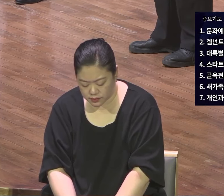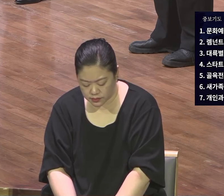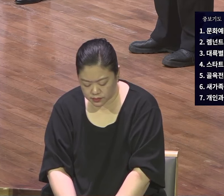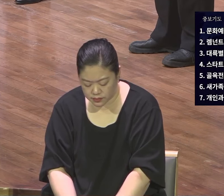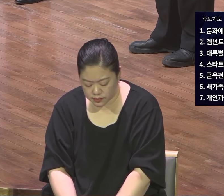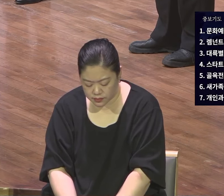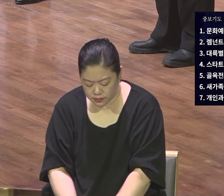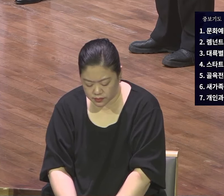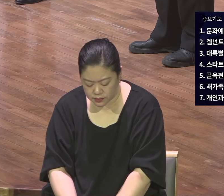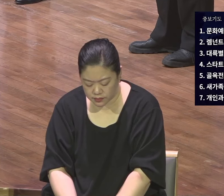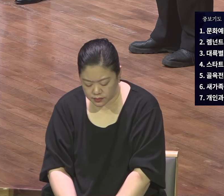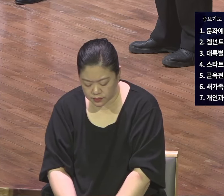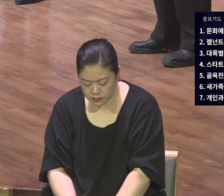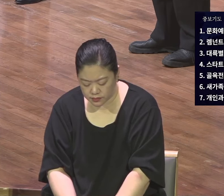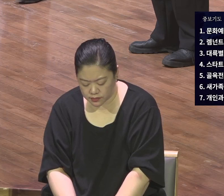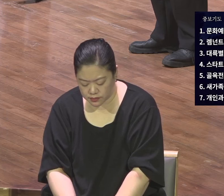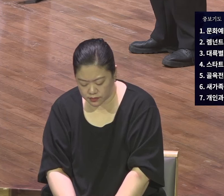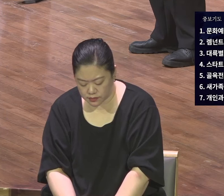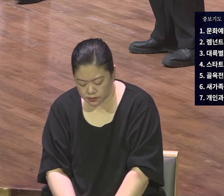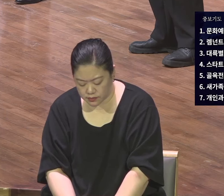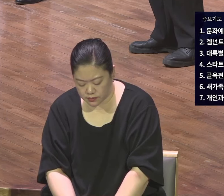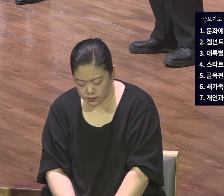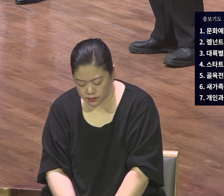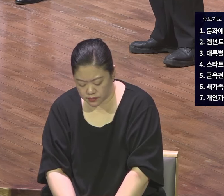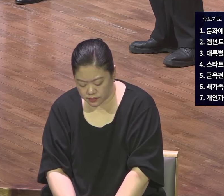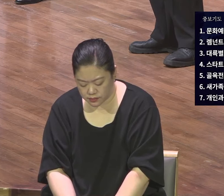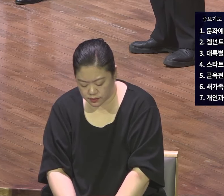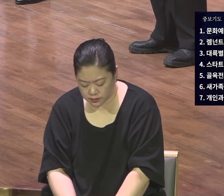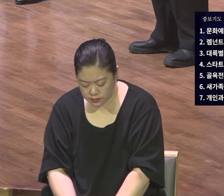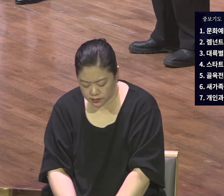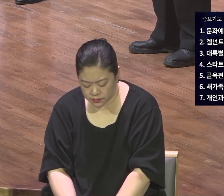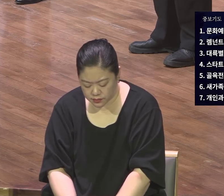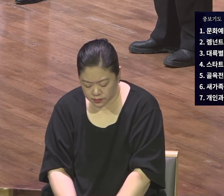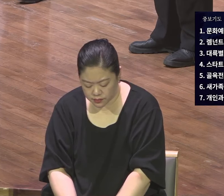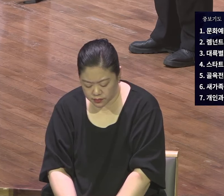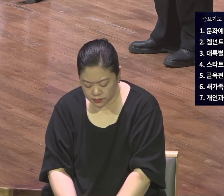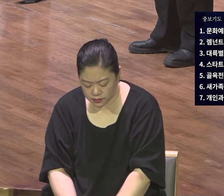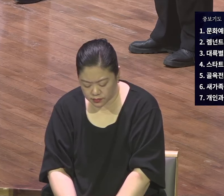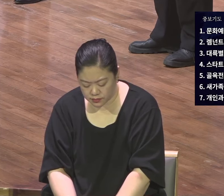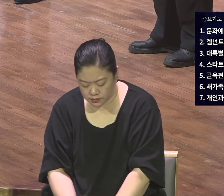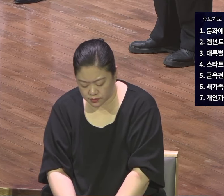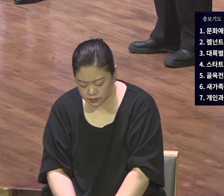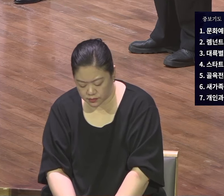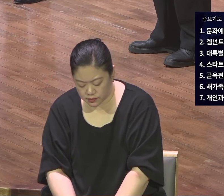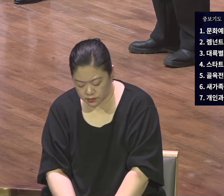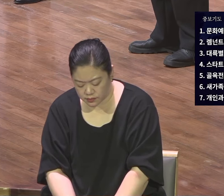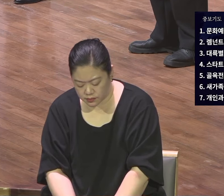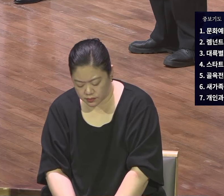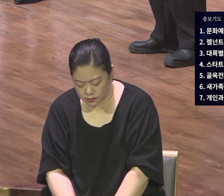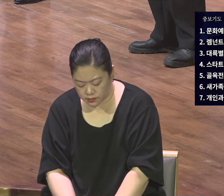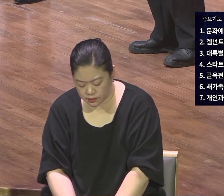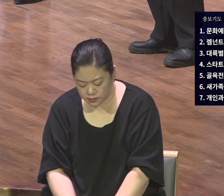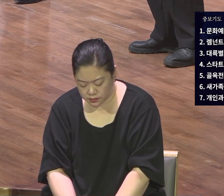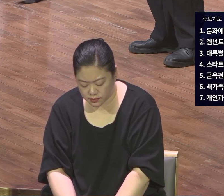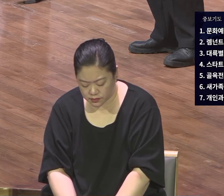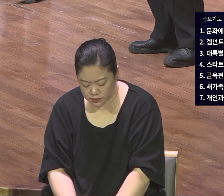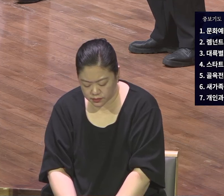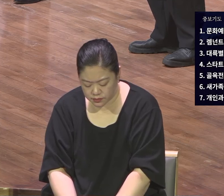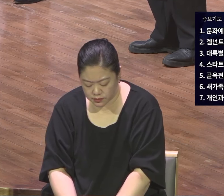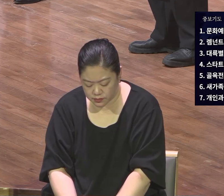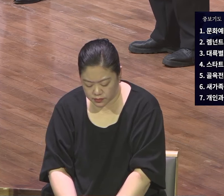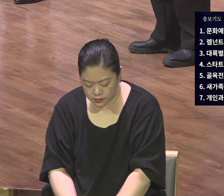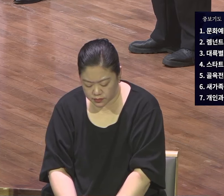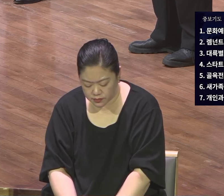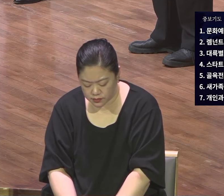속에 세 가지의 뜰 속에 하나님 이방인의 뜰과 아이들의 뜰과 시위의 기도의 뜰 속에 이 전문인의